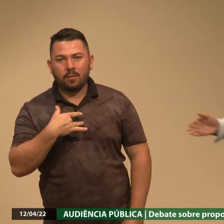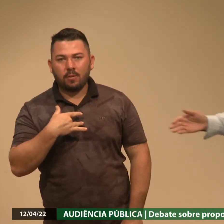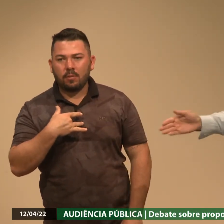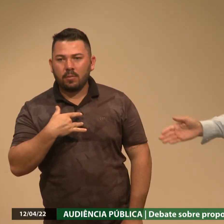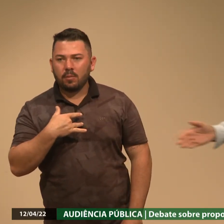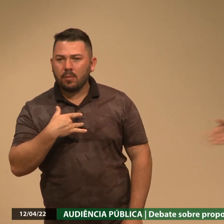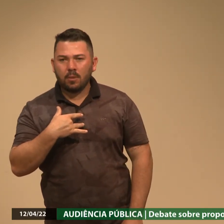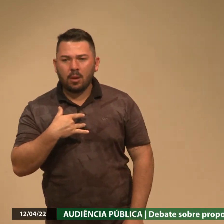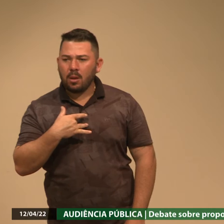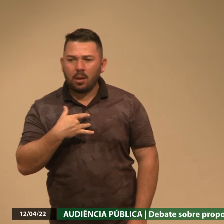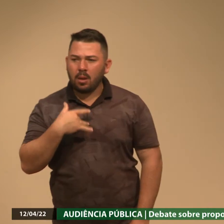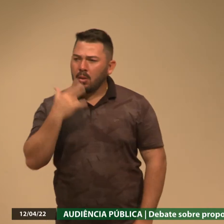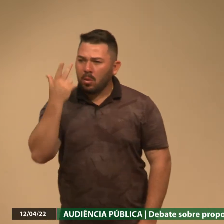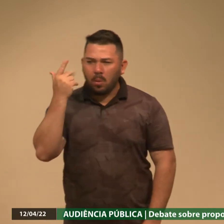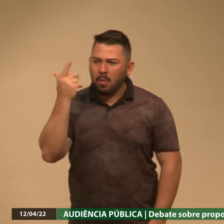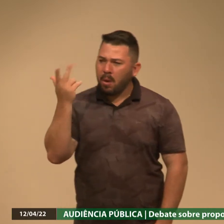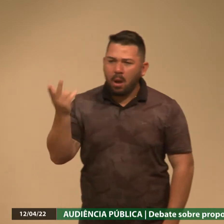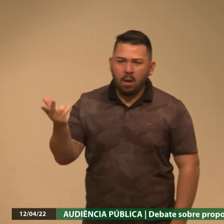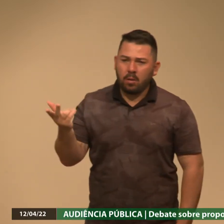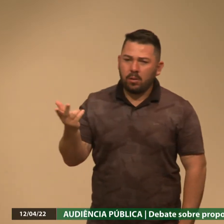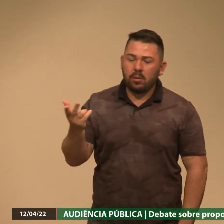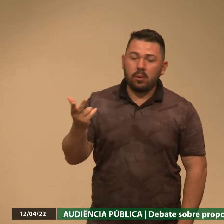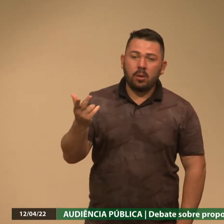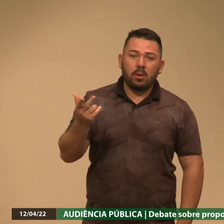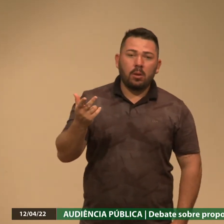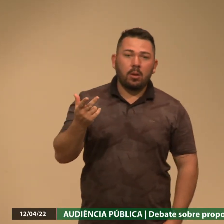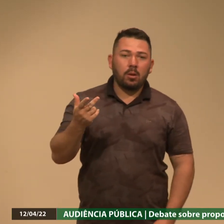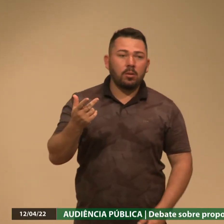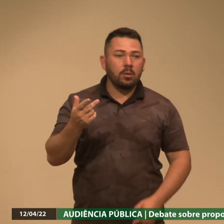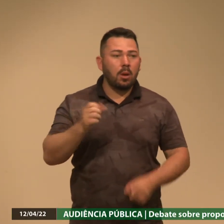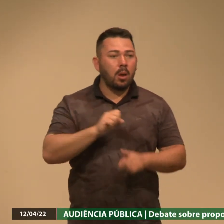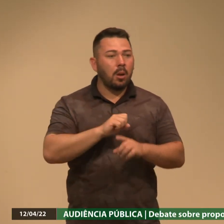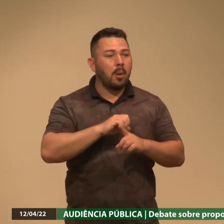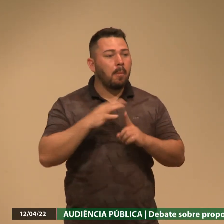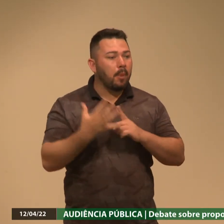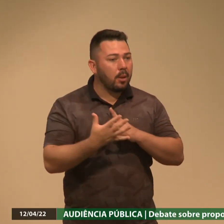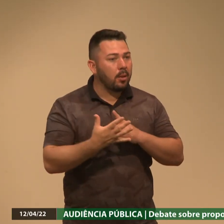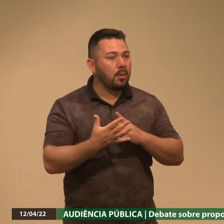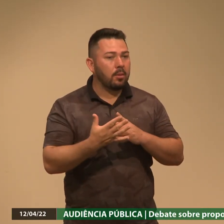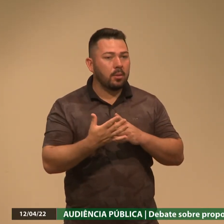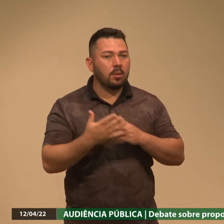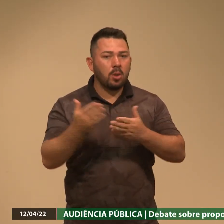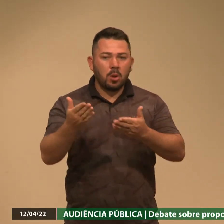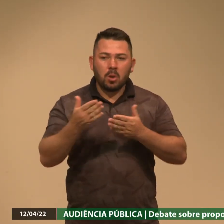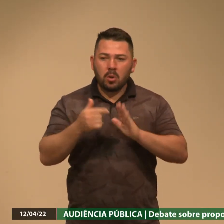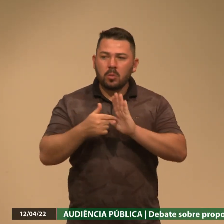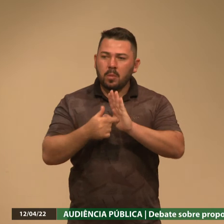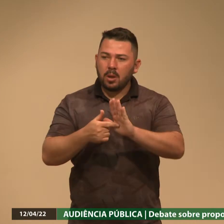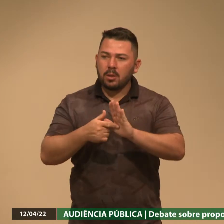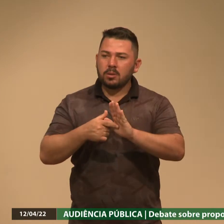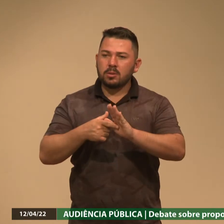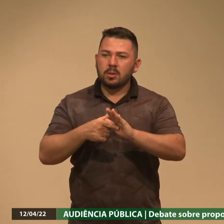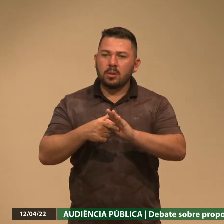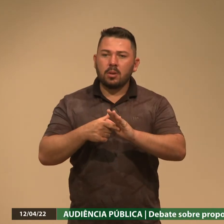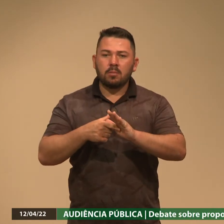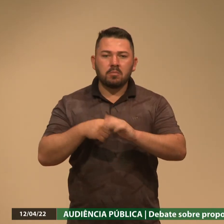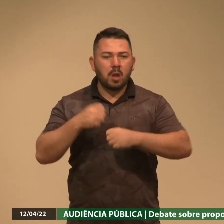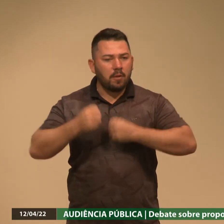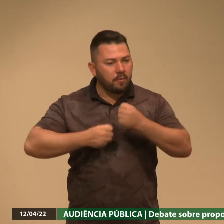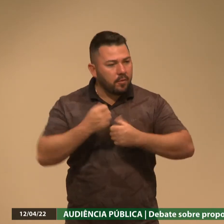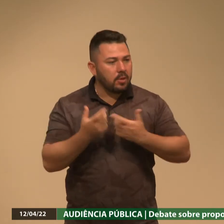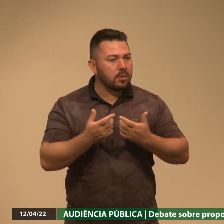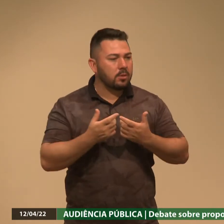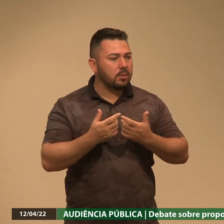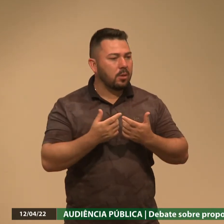fato a pandemia trouxe o esporte atividade física ela tá cada vez mais Evidente na sociedade